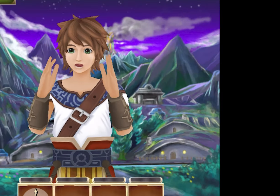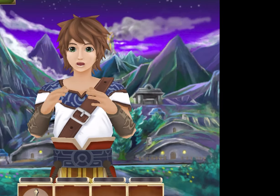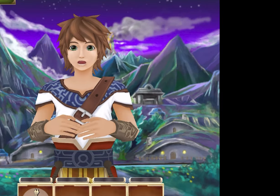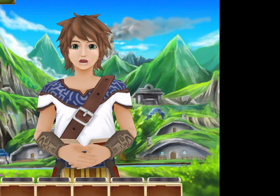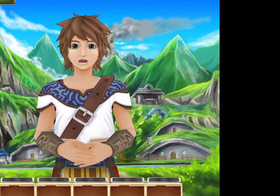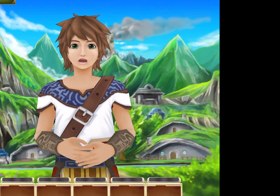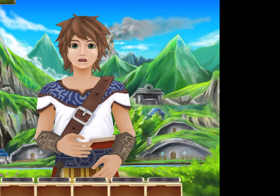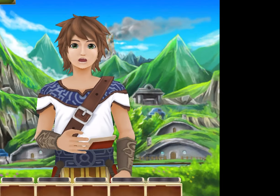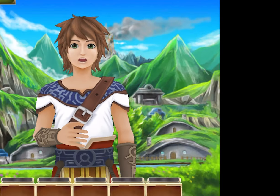拍手は